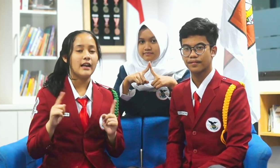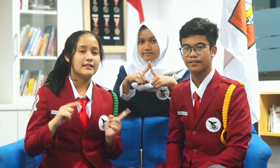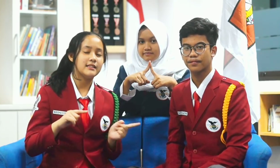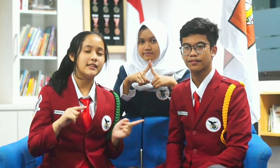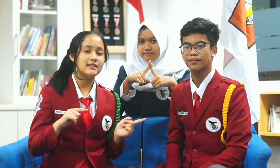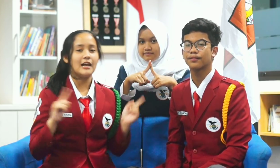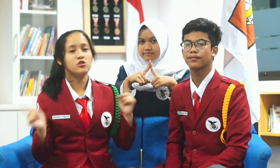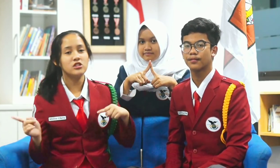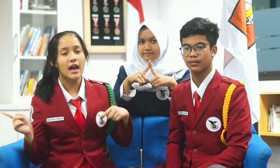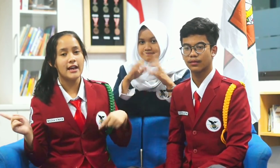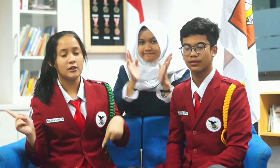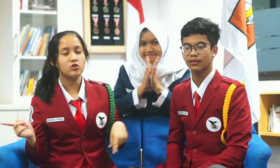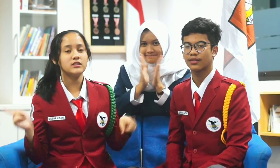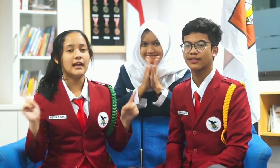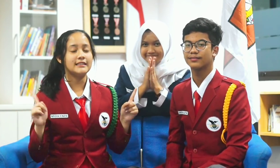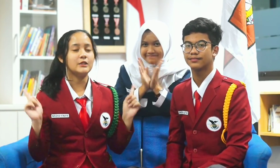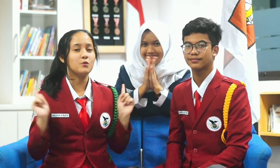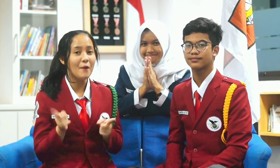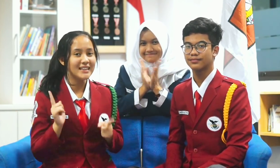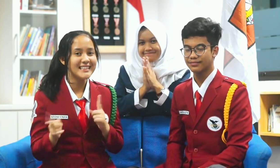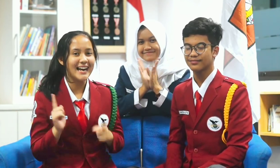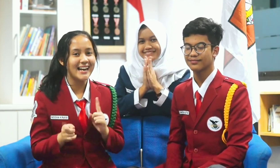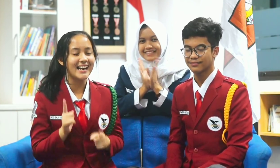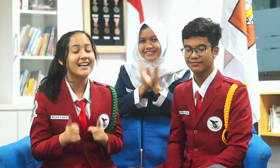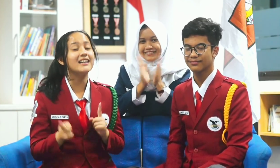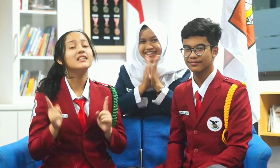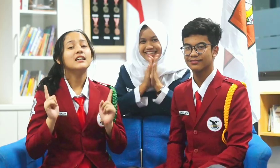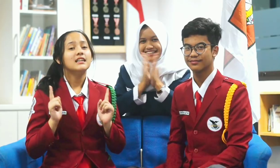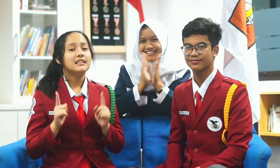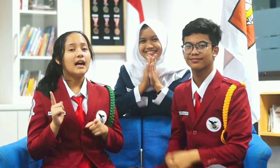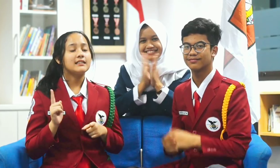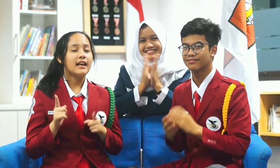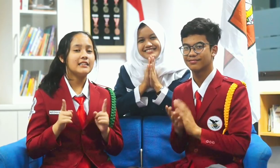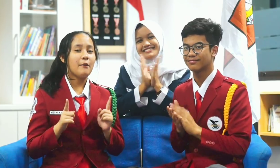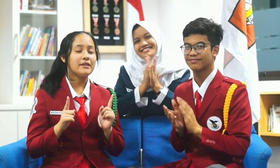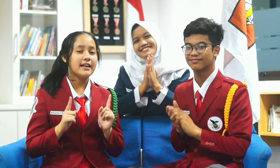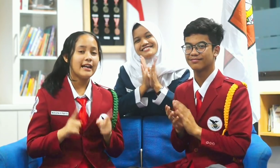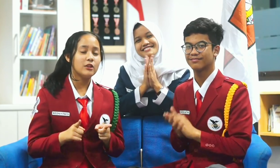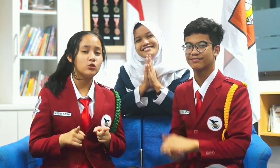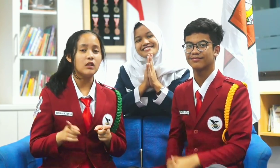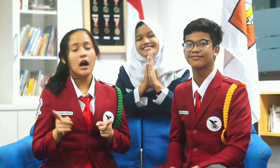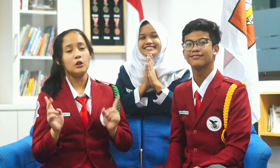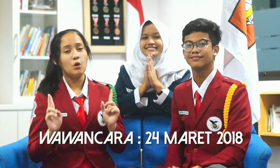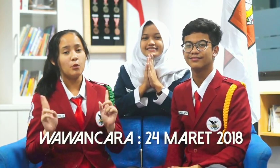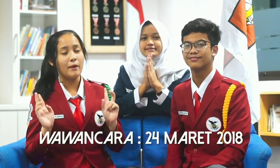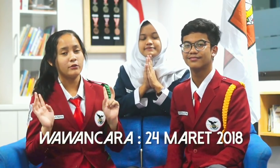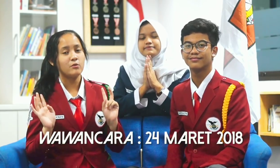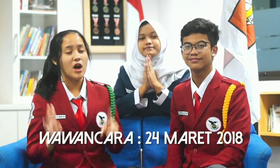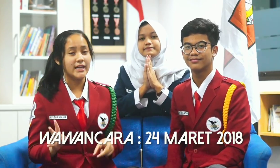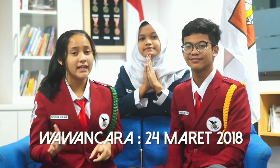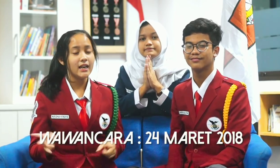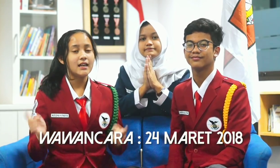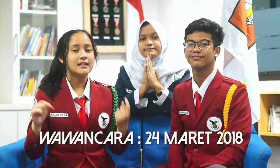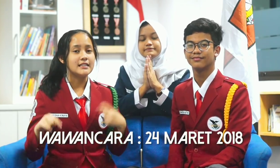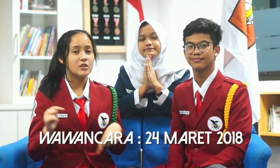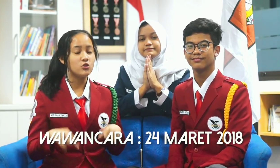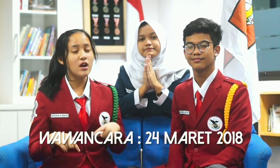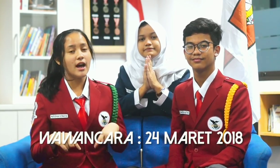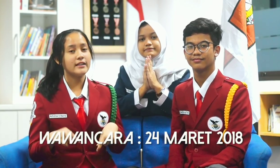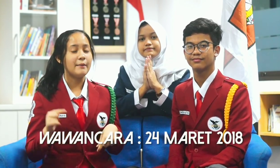seleksi selanjutnya, yaitu seleksi wawancara. Nah, seleksi wawancara itu tanggal 24 Februari di sini juga di